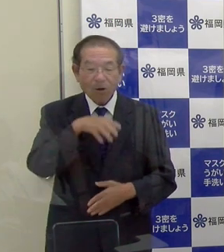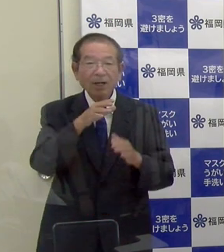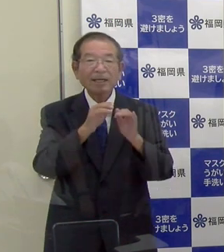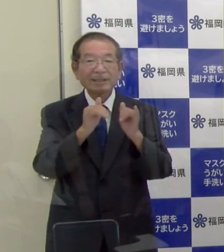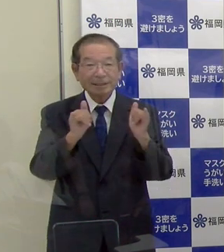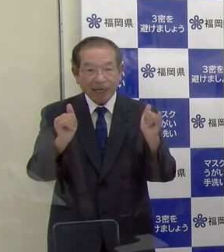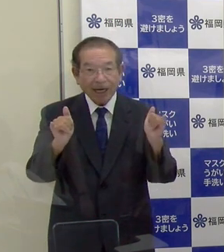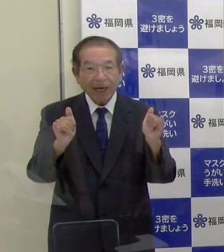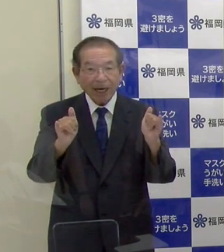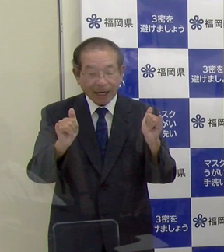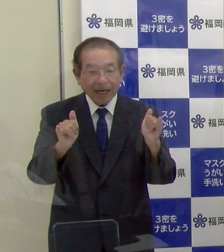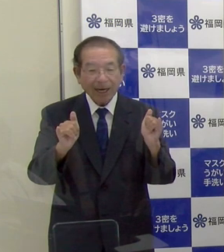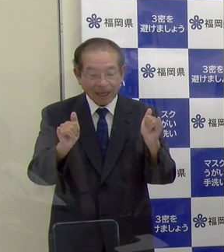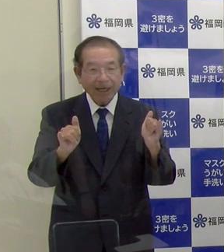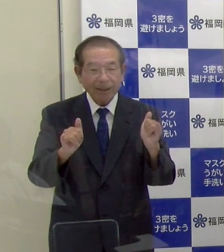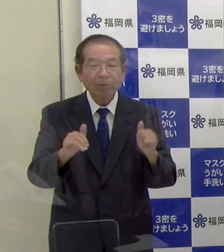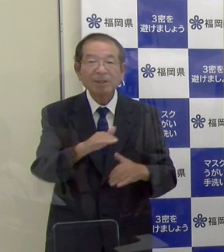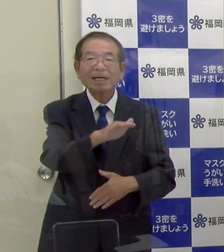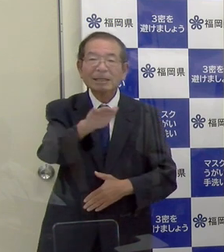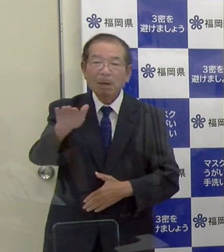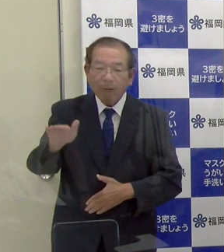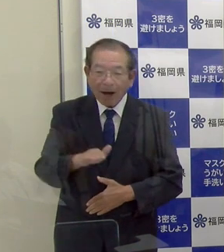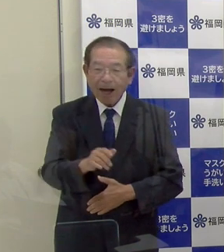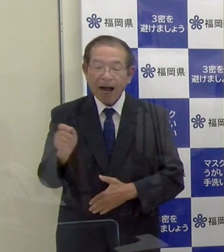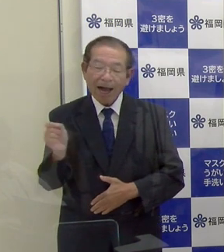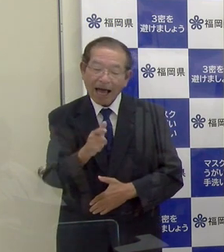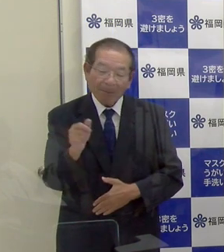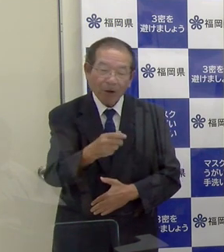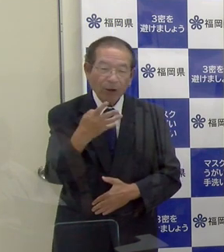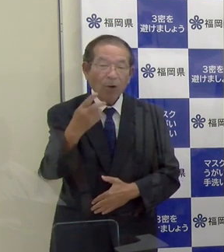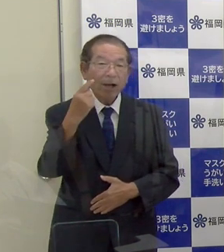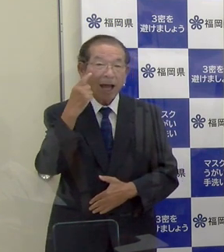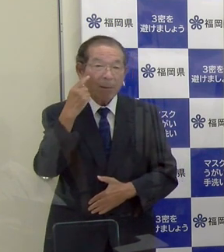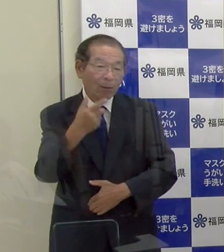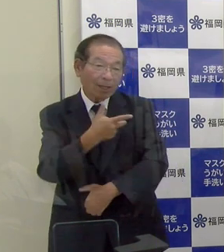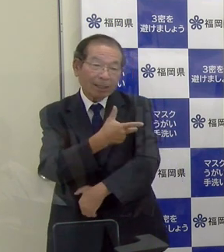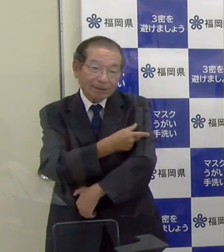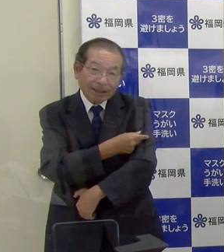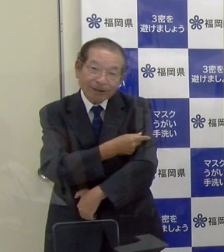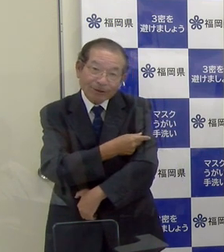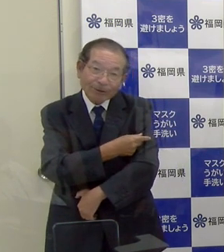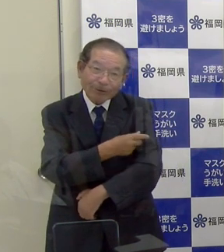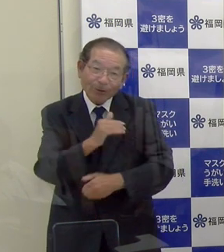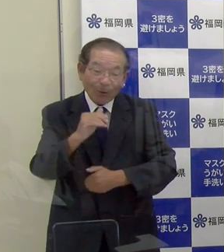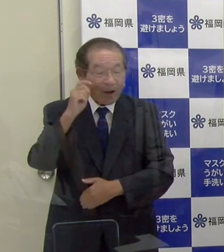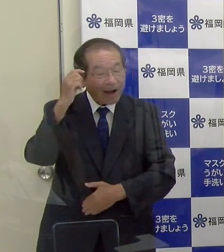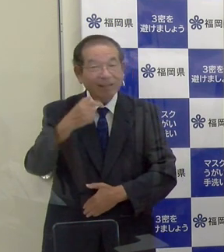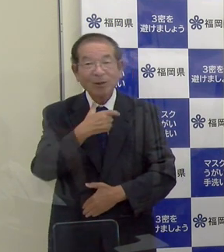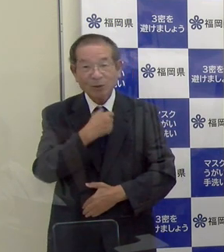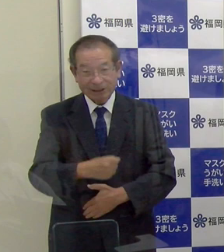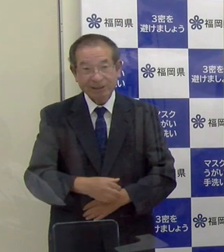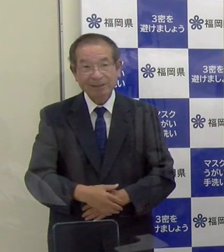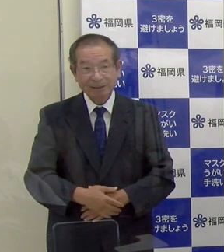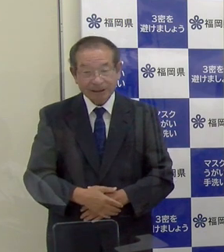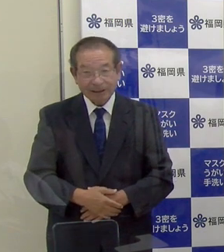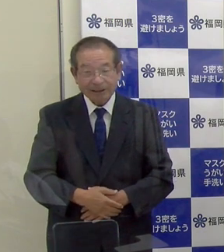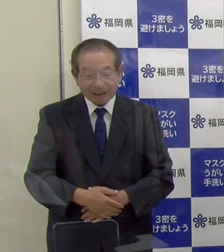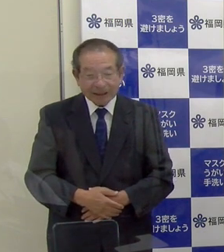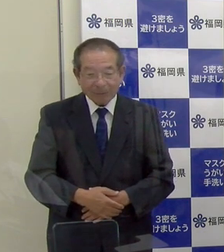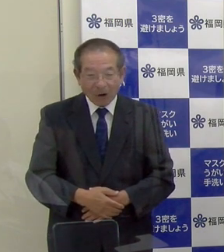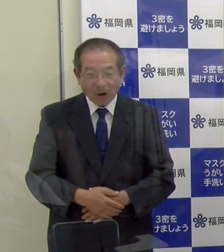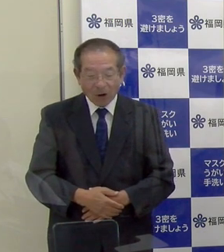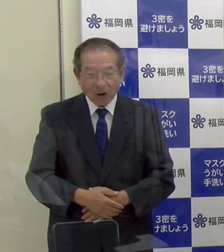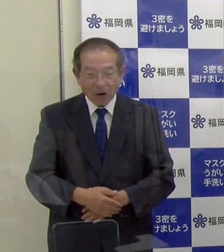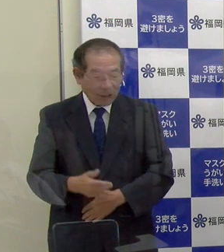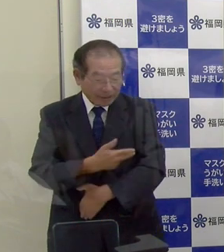などの皆様には早めの4回目の接種の検討をお願いをいたしますすでに接種